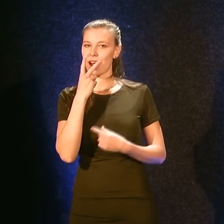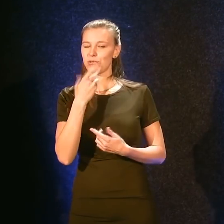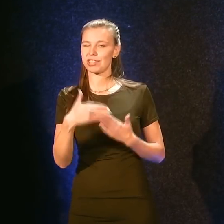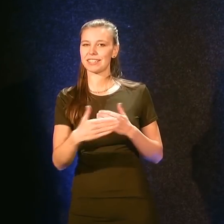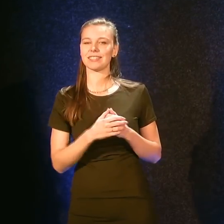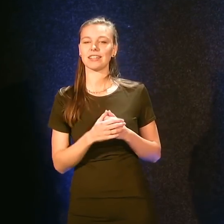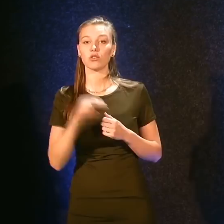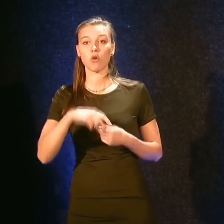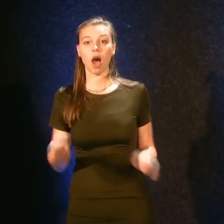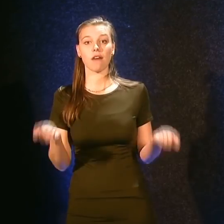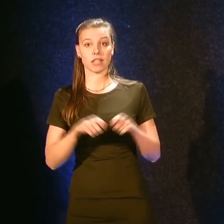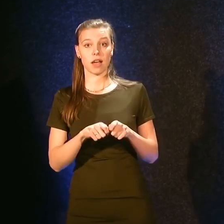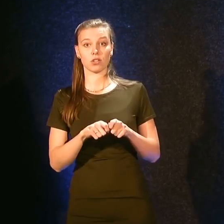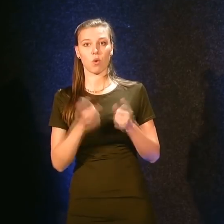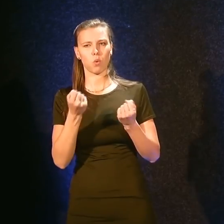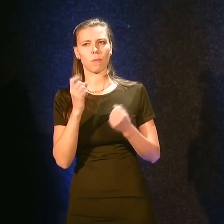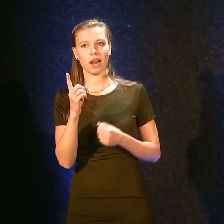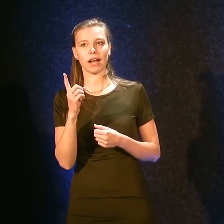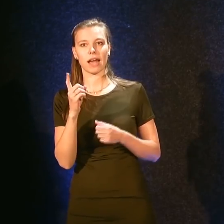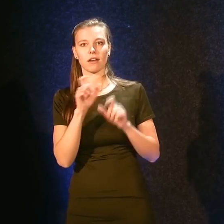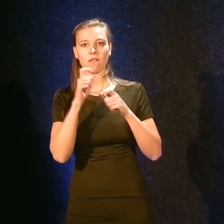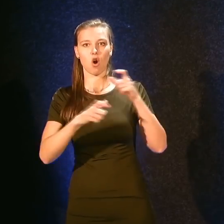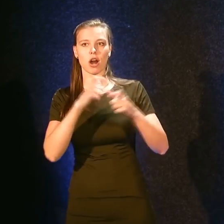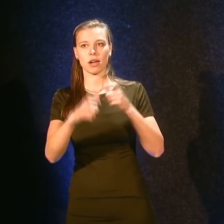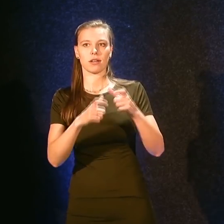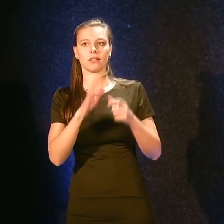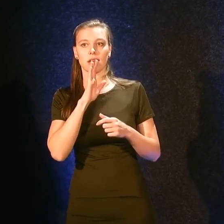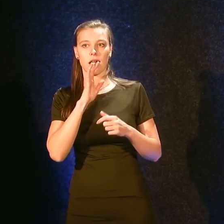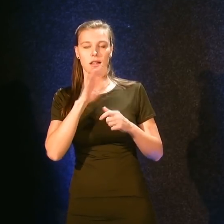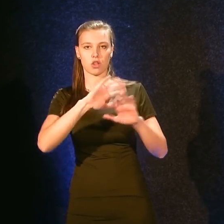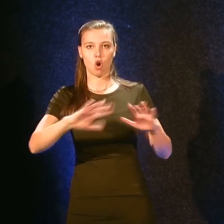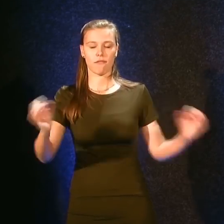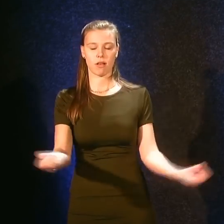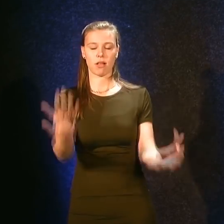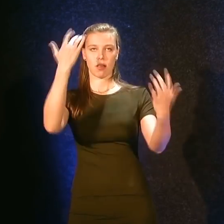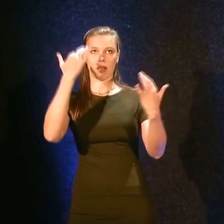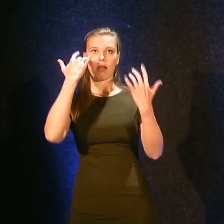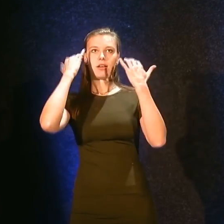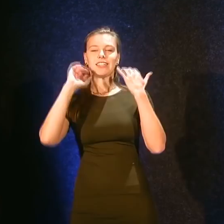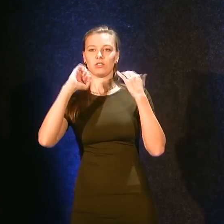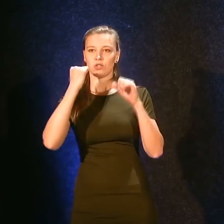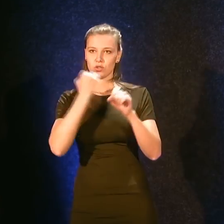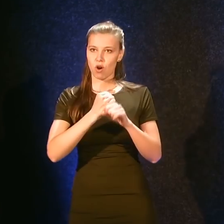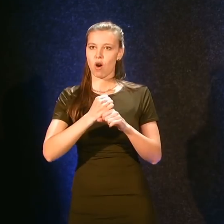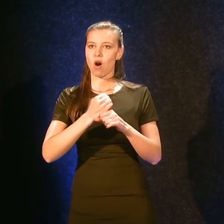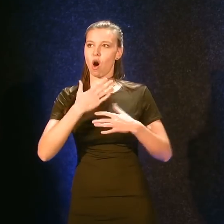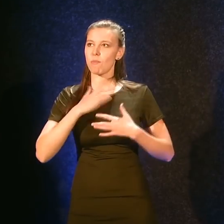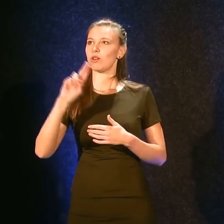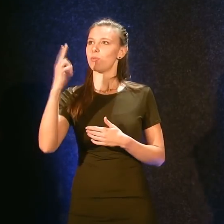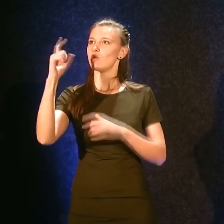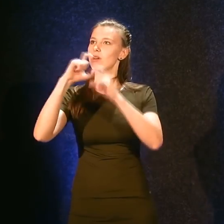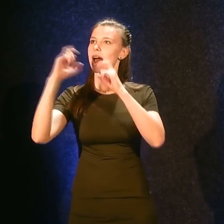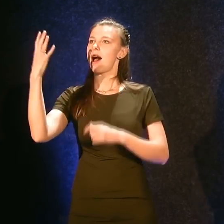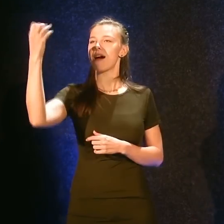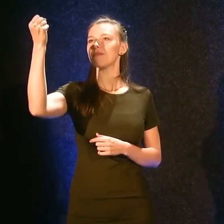deze belangrijke woorden. Want als de golven overslaan, dan blijf ik hopen op uw naam.